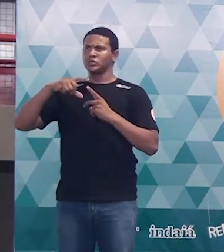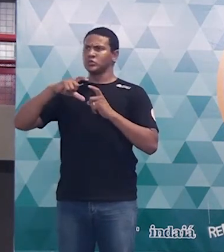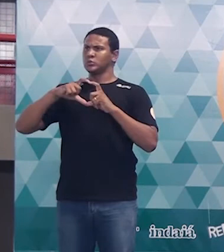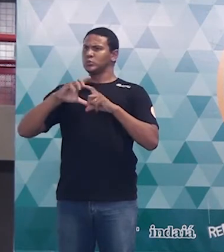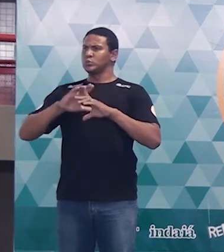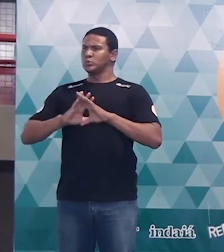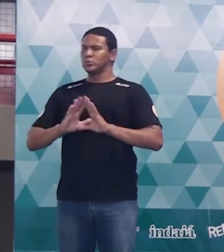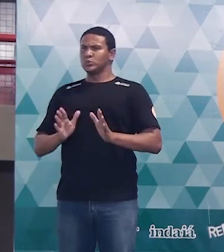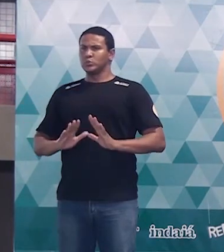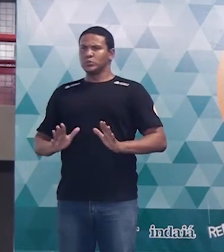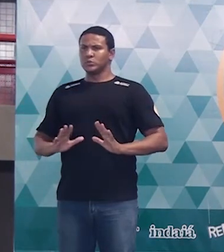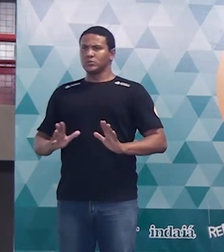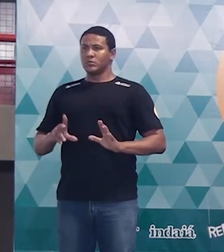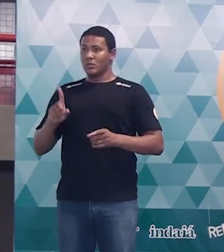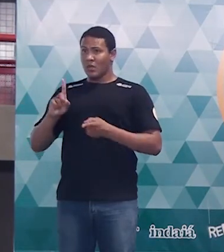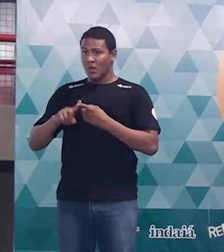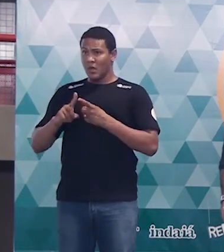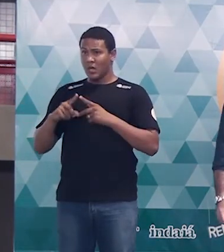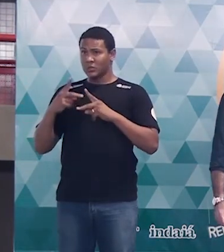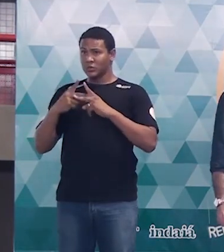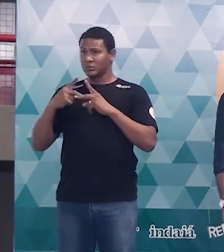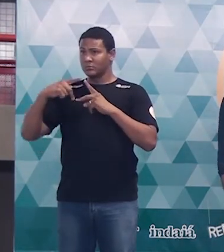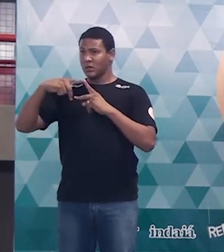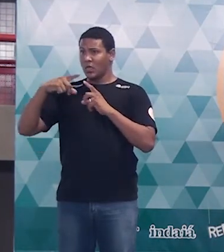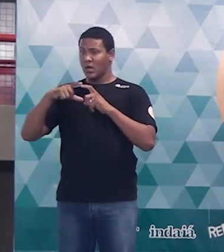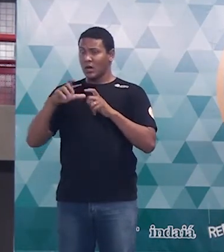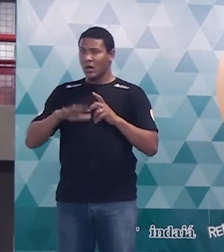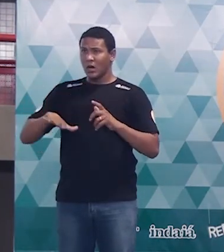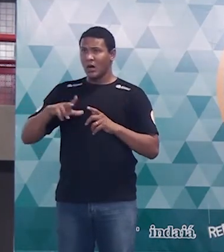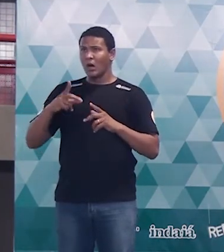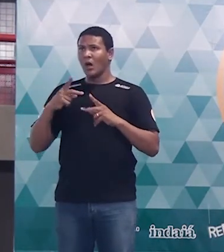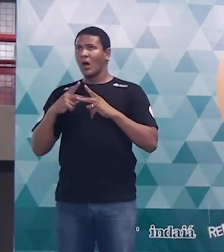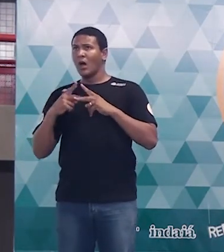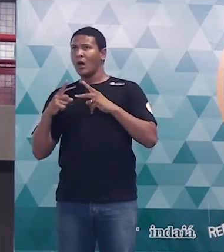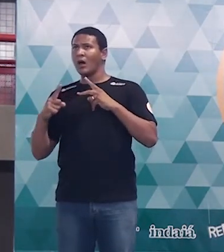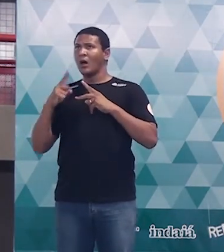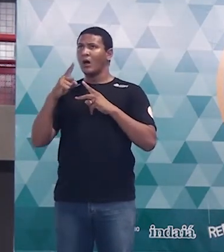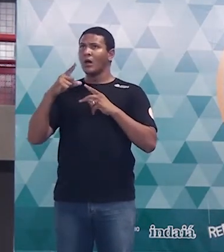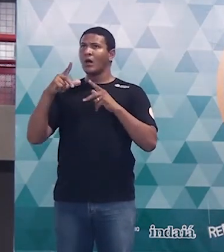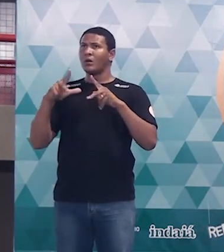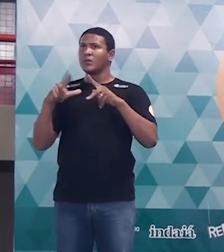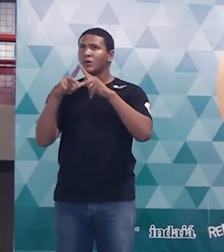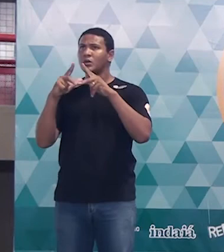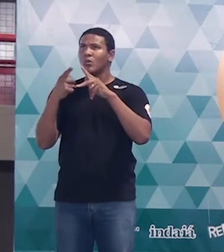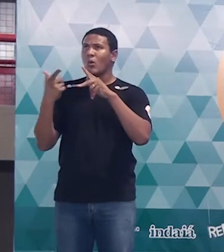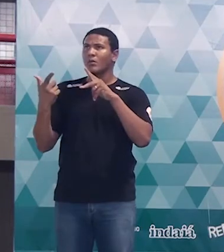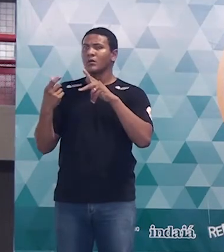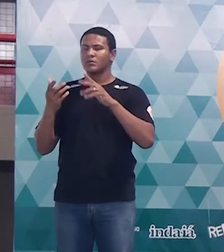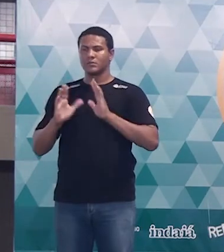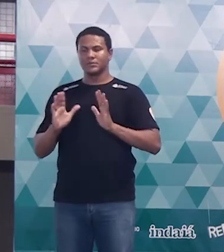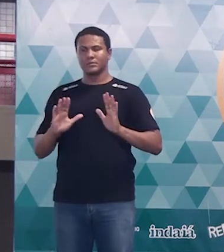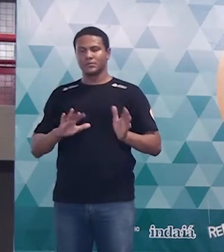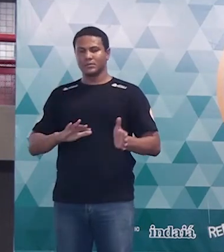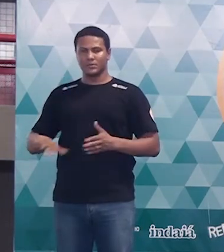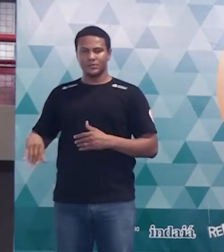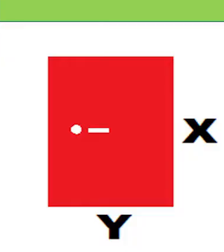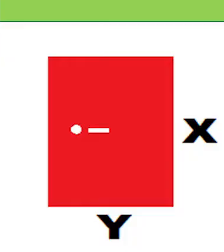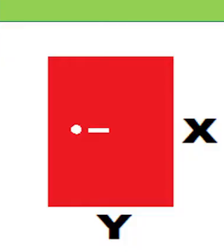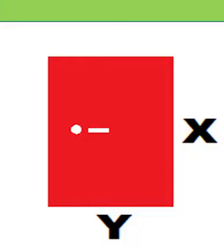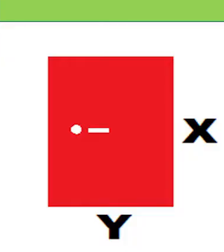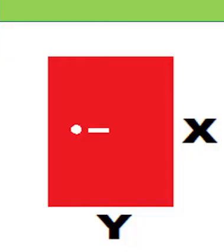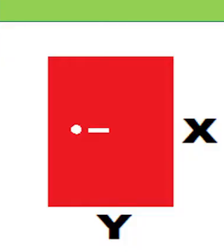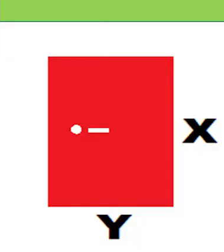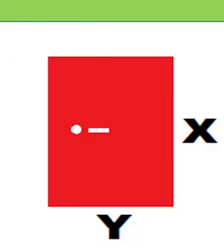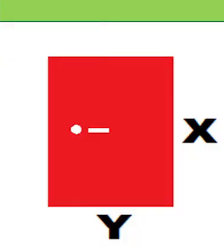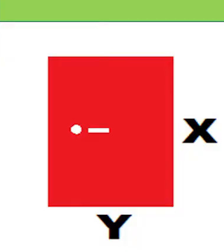desanda. Geometria espacial, então, nem se fala. Tronco de pirâmide, tronco de cone. Ave Maria. Vamos lá. Duas